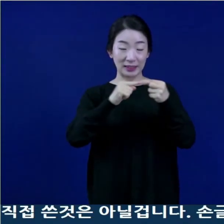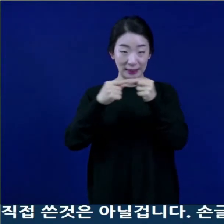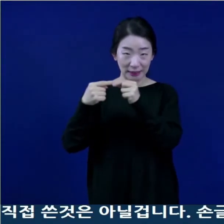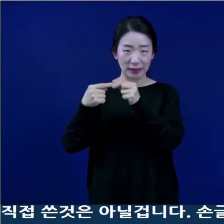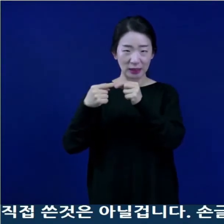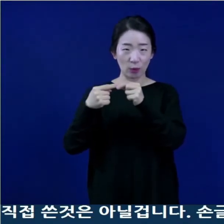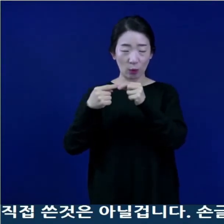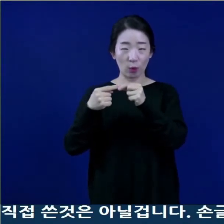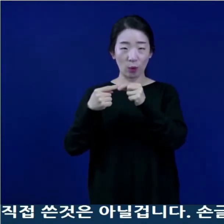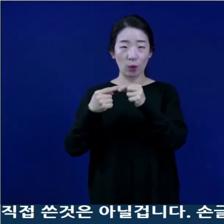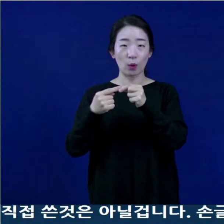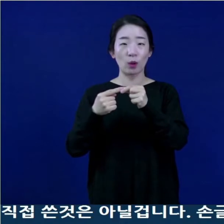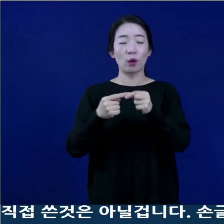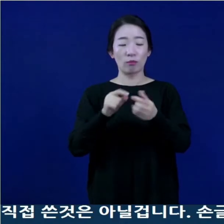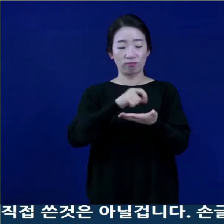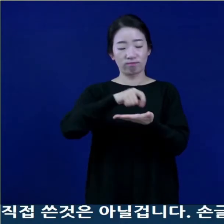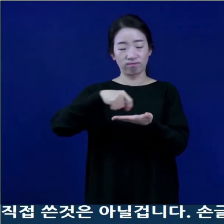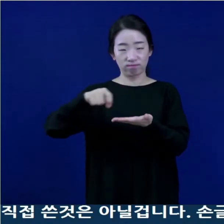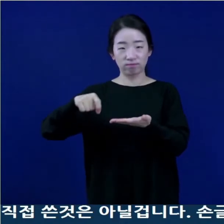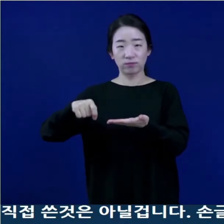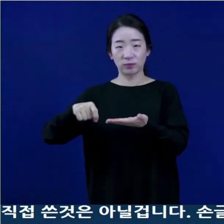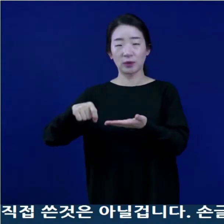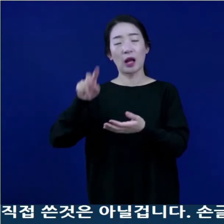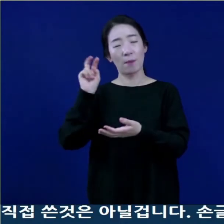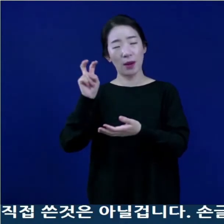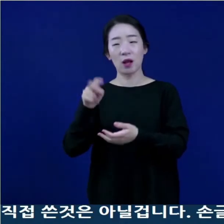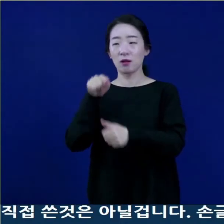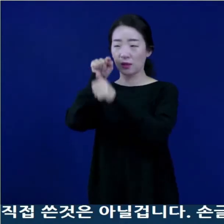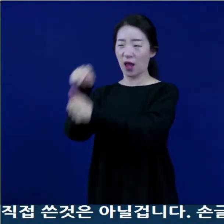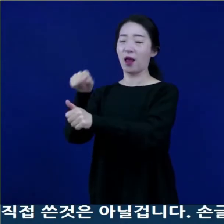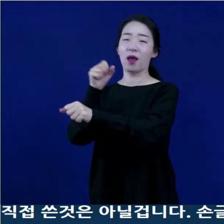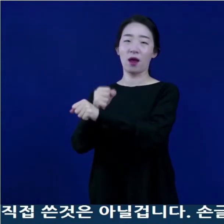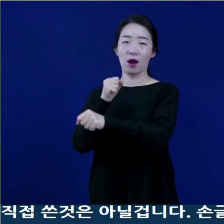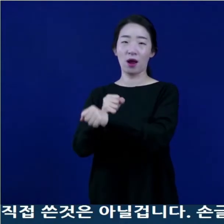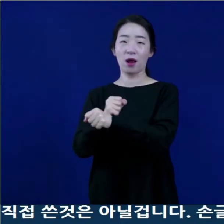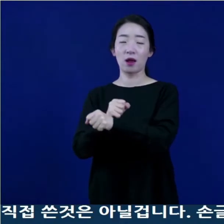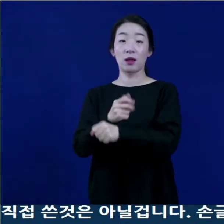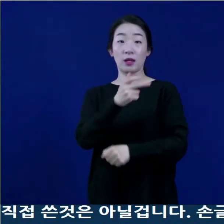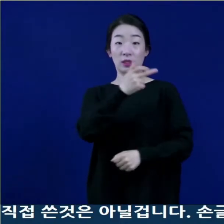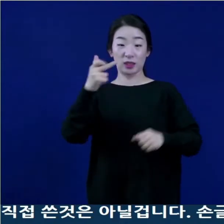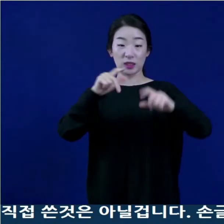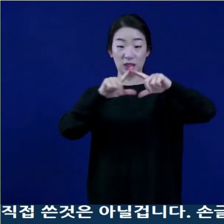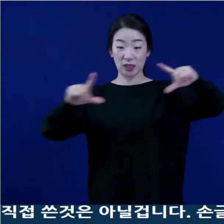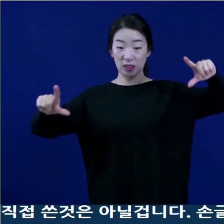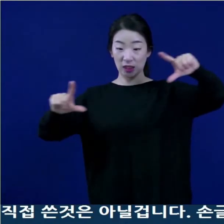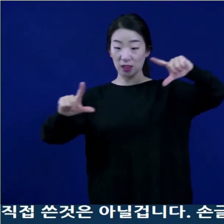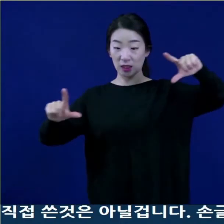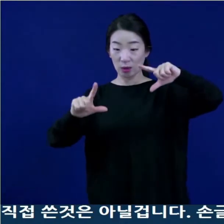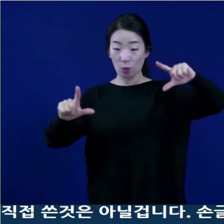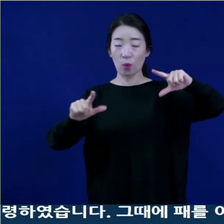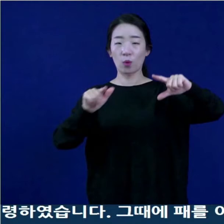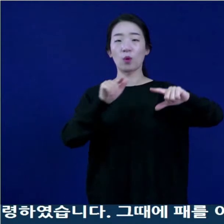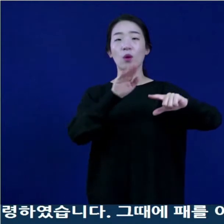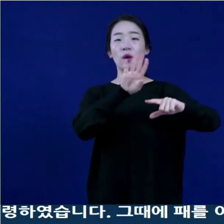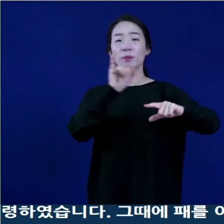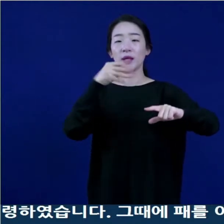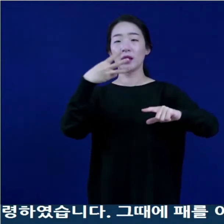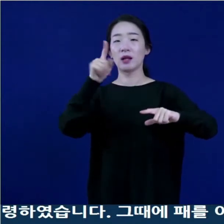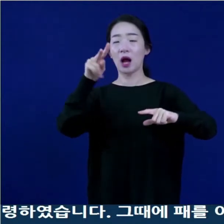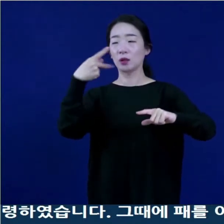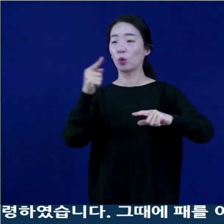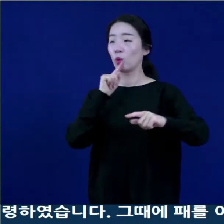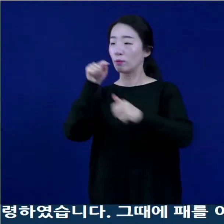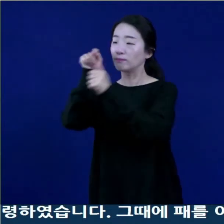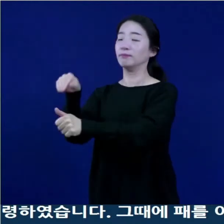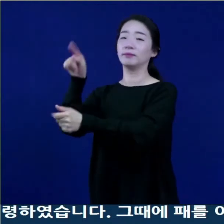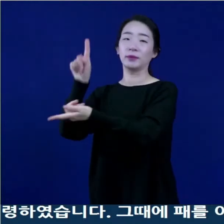빌라도가 지정해 주지 않았나 하는 생각도 들어요. 크기도 그냥 빌라도가 지정해주고 그 안에 들어갈 언어도